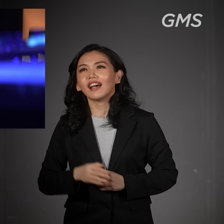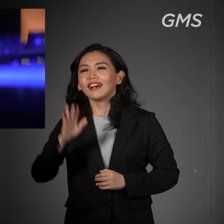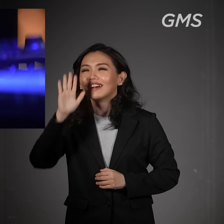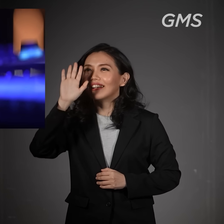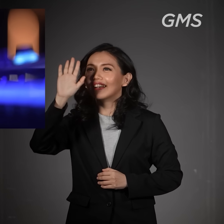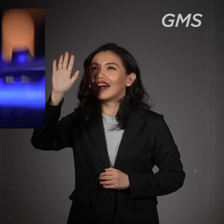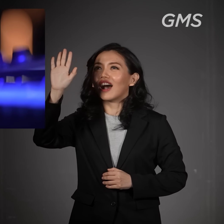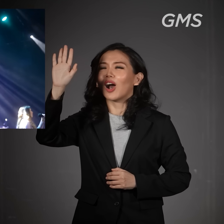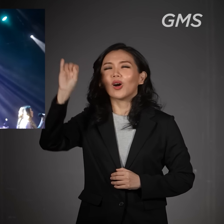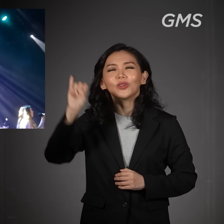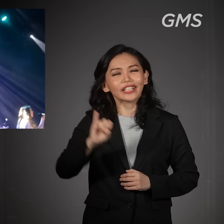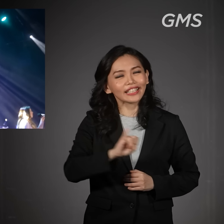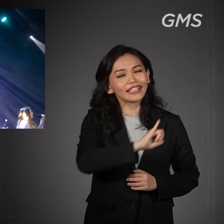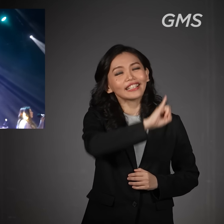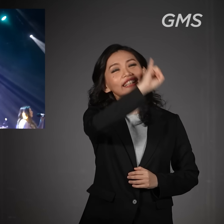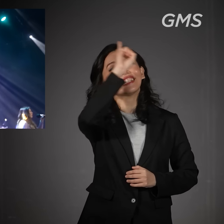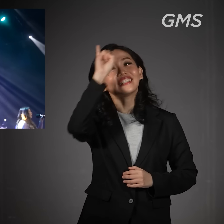Engkau